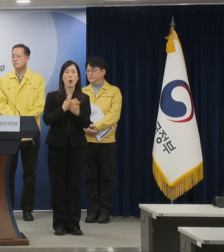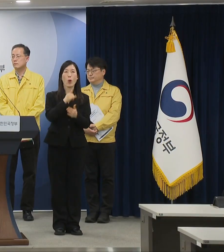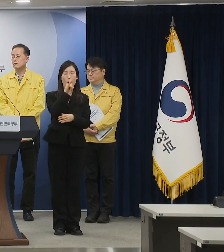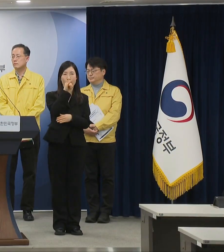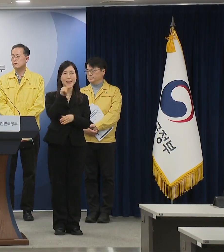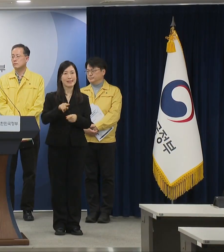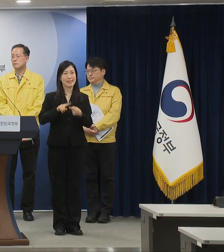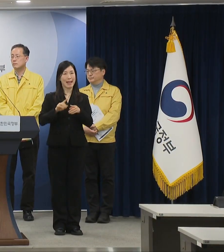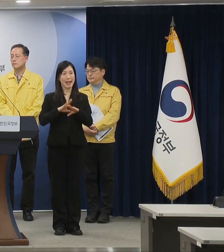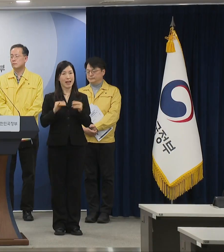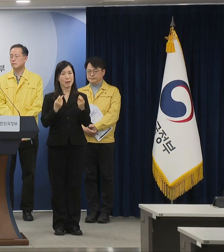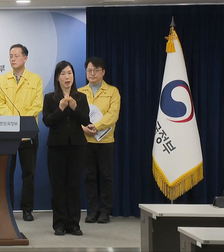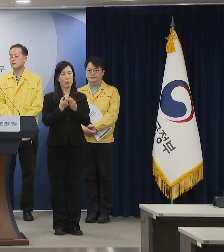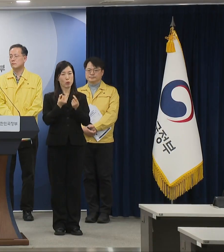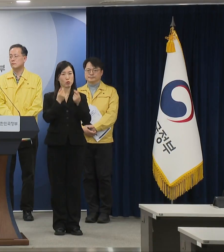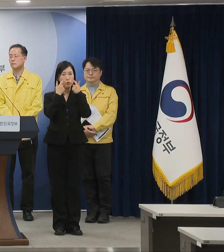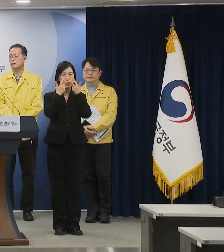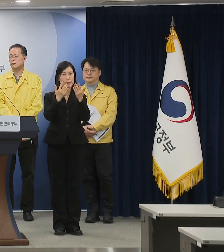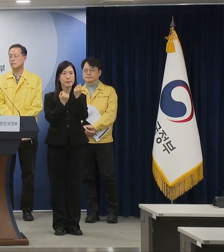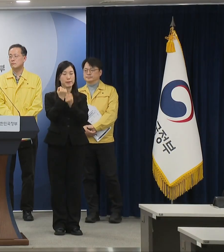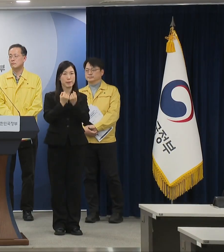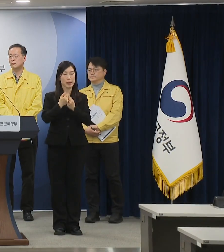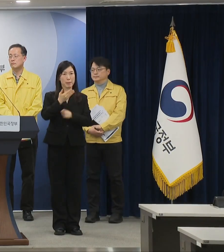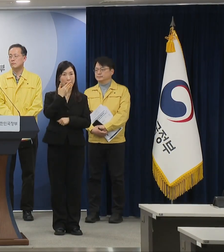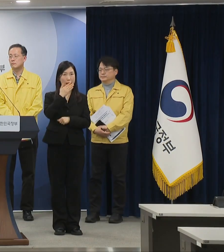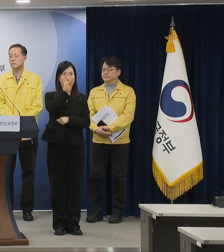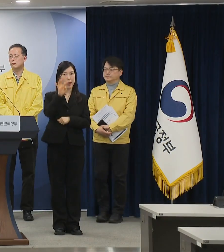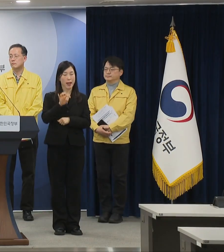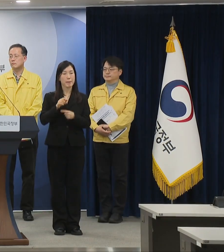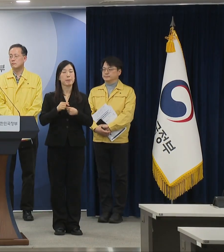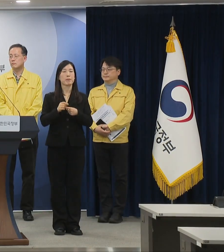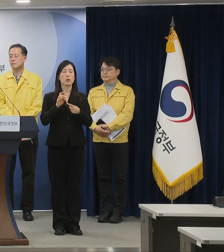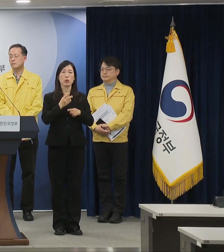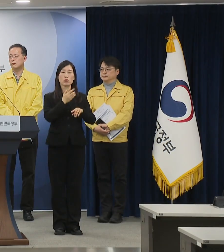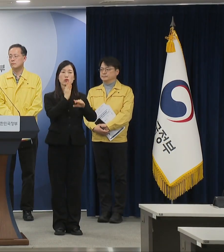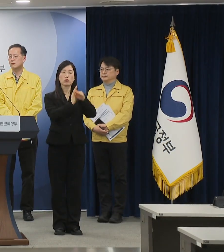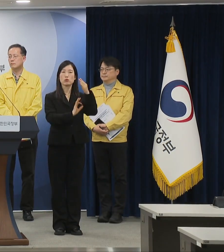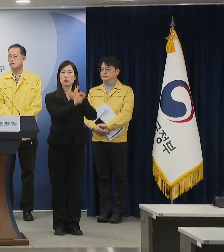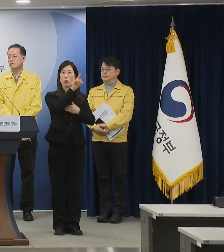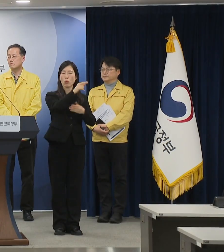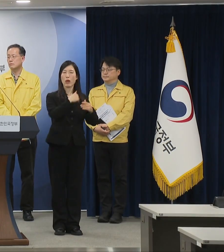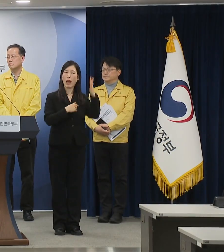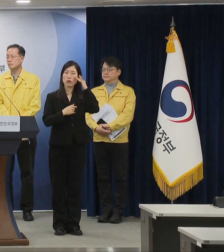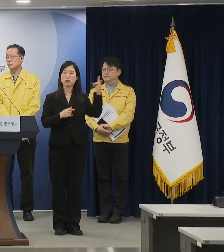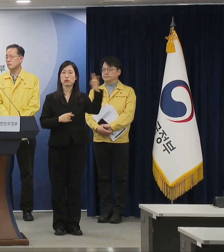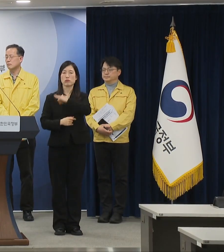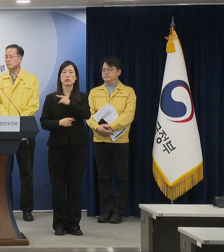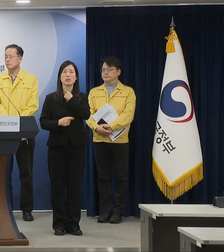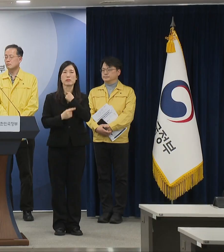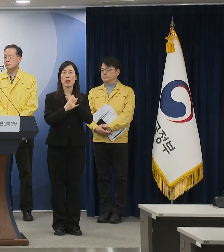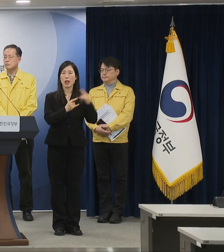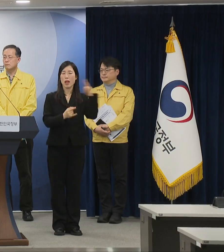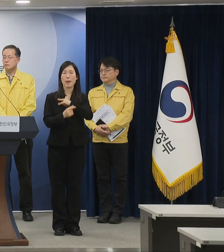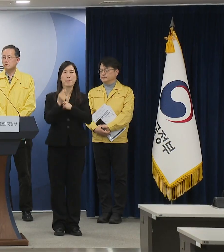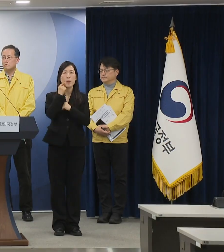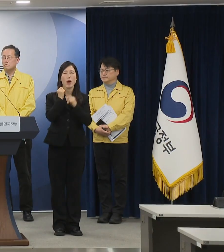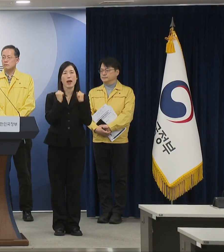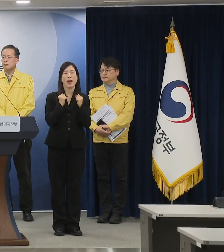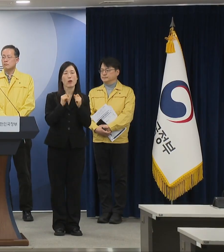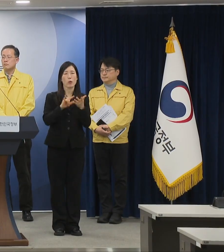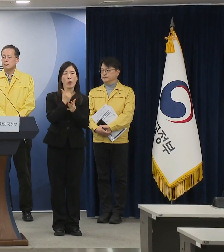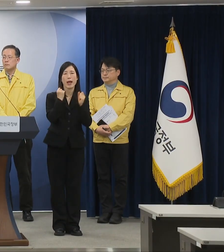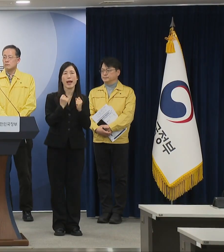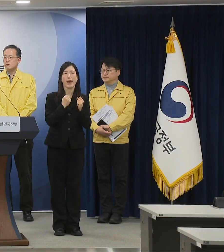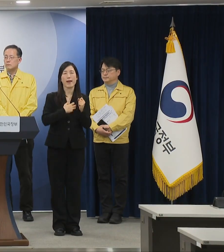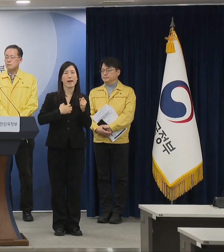대해서 좀 더 자세히 설명을 주실 수 있는지 그 중동 국가 중에 귀국하지 못하고 공항에 발묶여 계신 분들 중에 귀국을 원하는 분들의